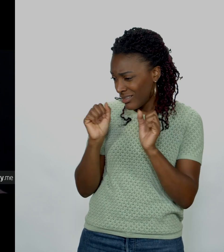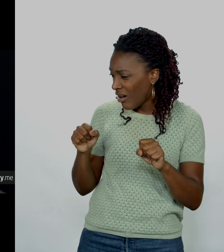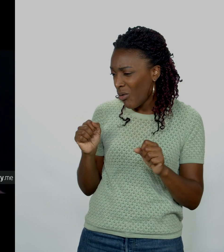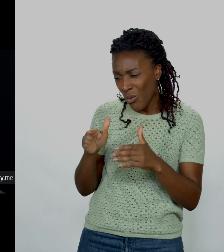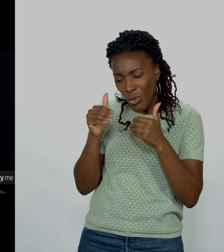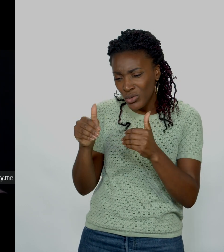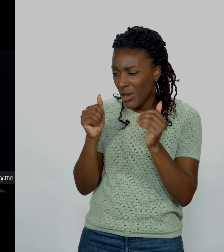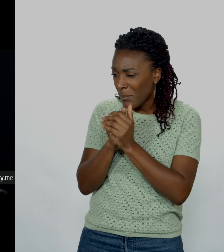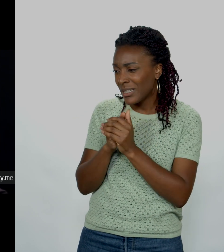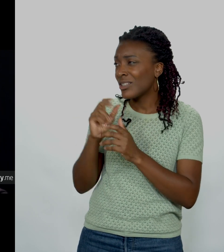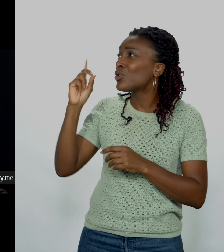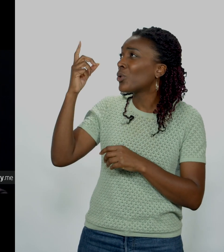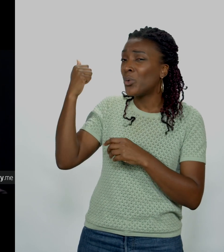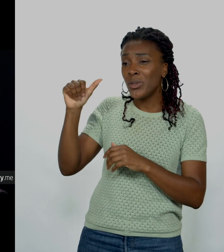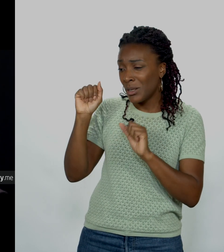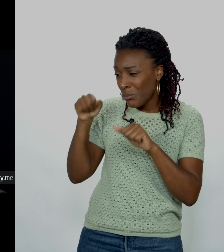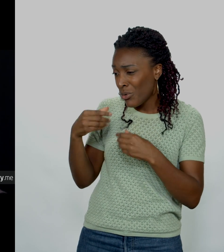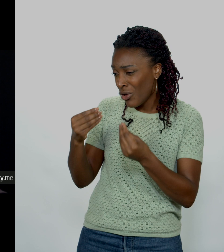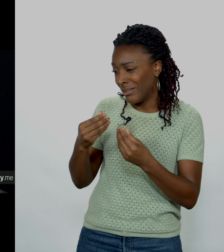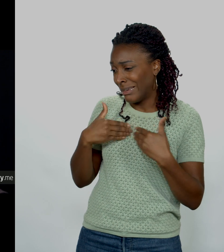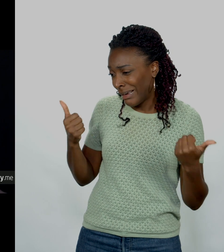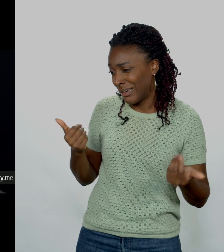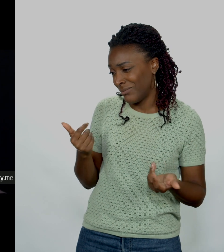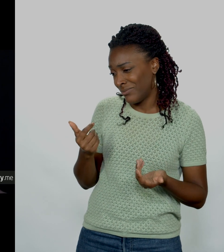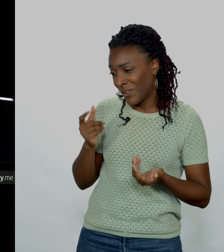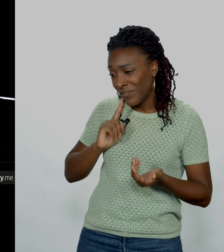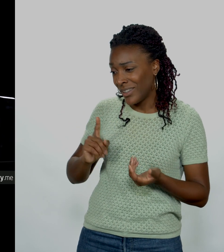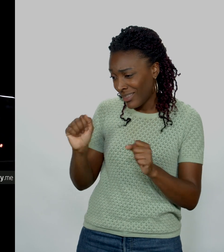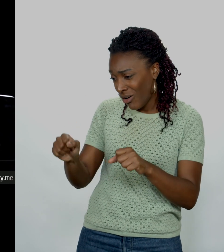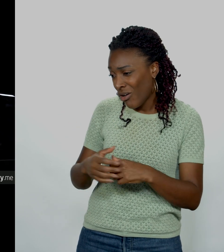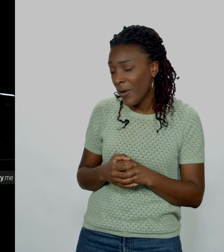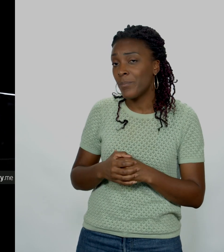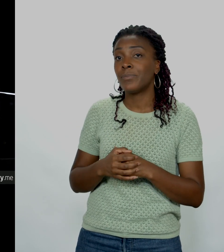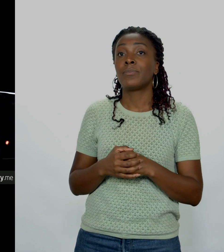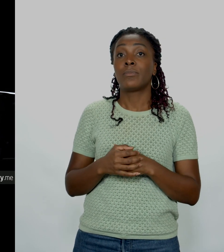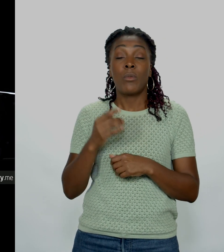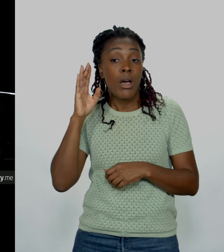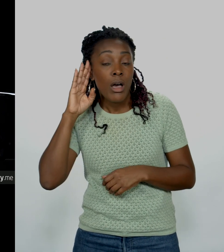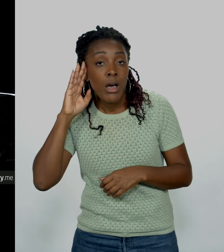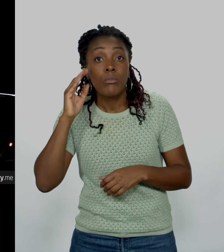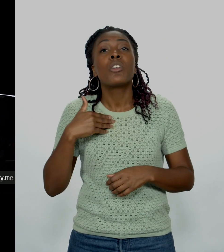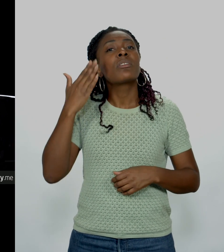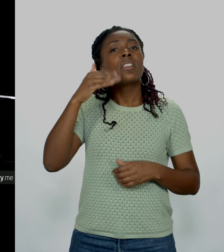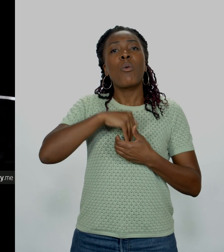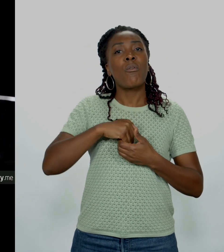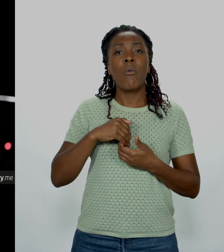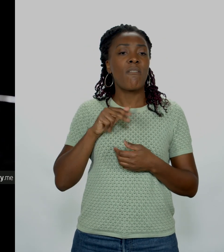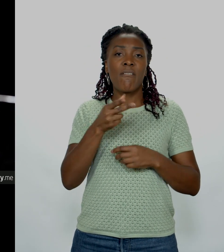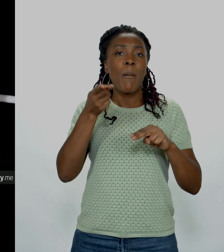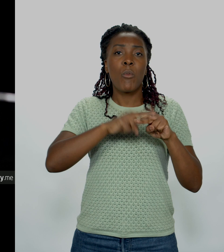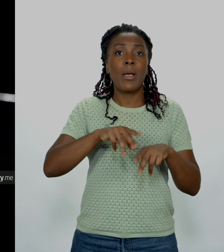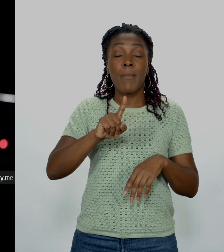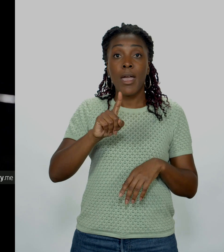continue à prier. C'est seulement Dieu qui peut la guérir. » Moi, je savais que j'allais mourir. Mais quand j'ai entendu